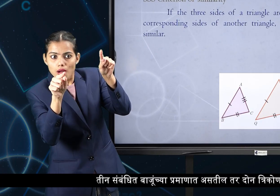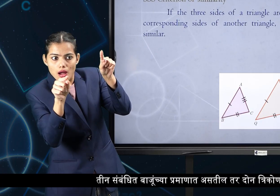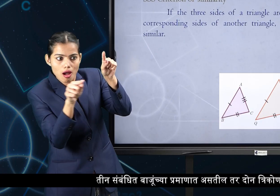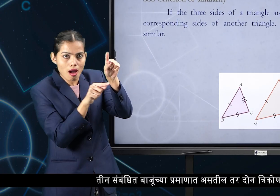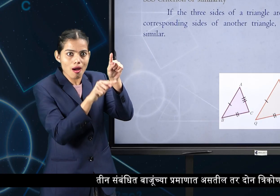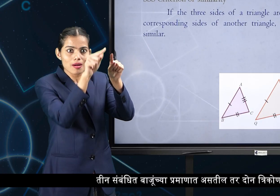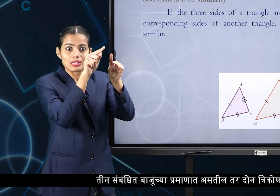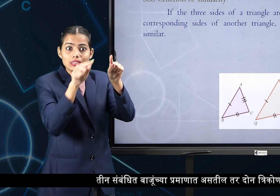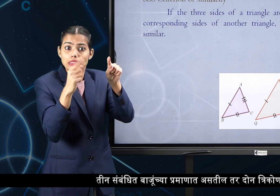दोन त्रिकोण समान असतात.